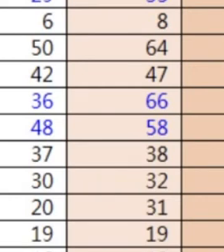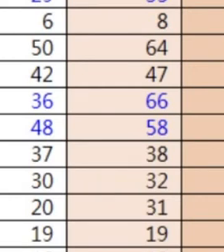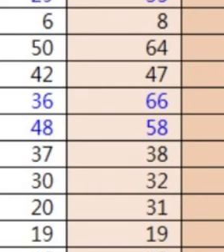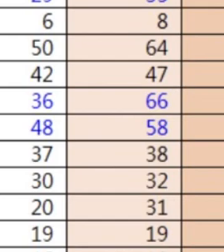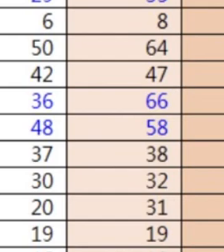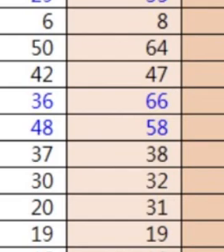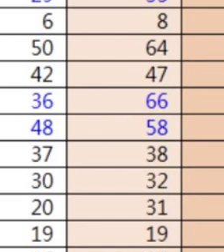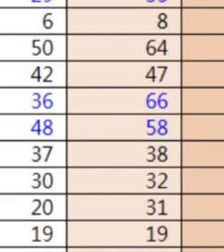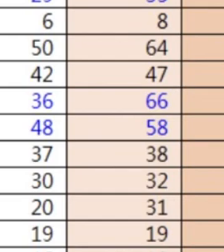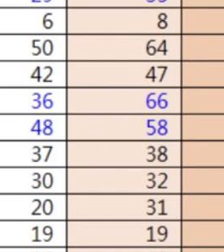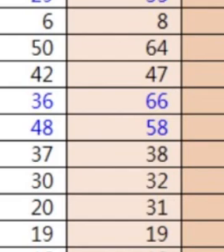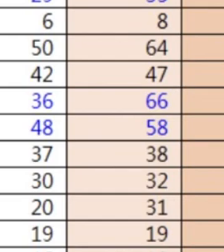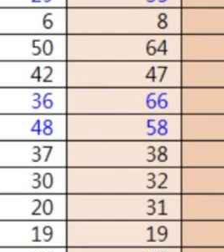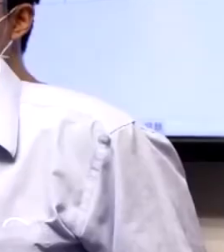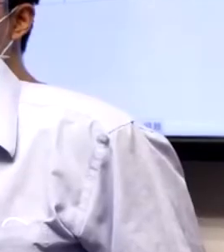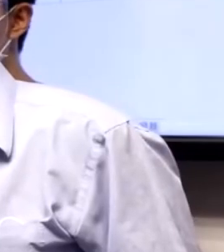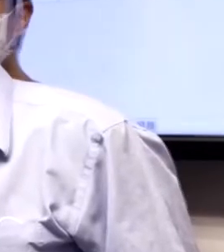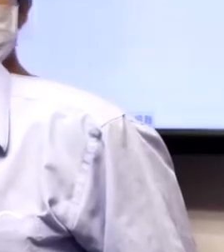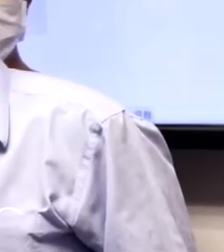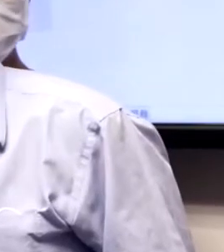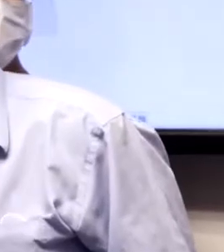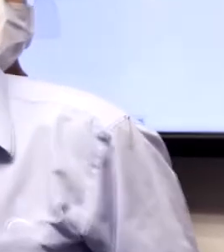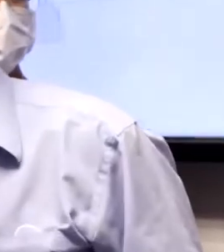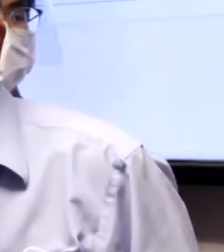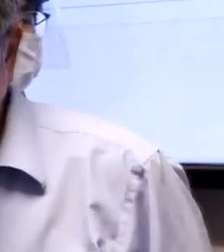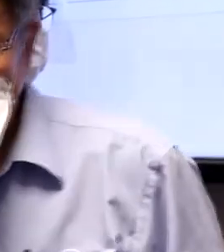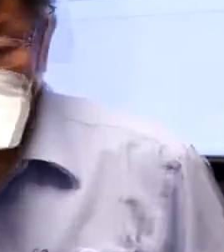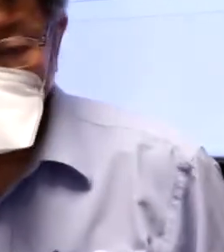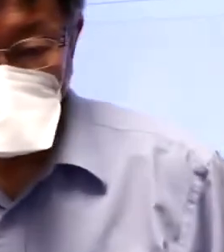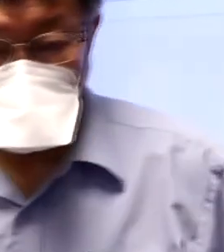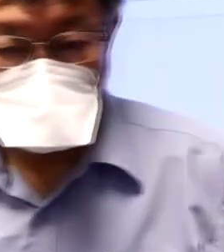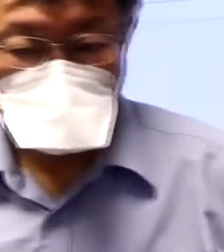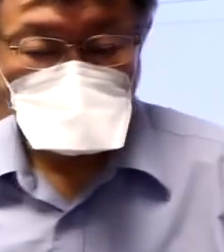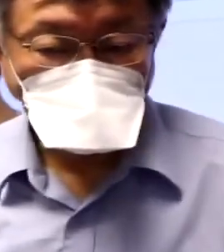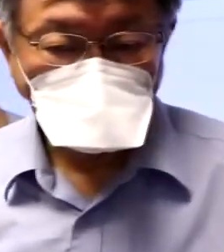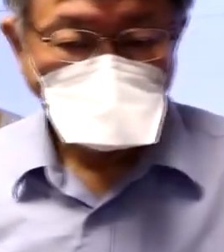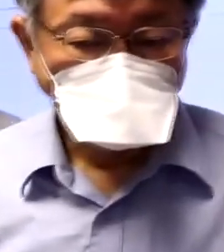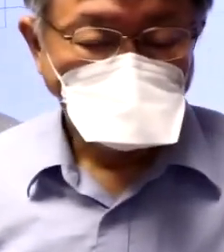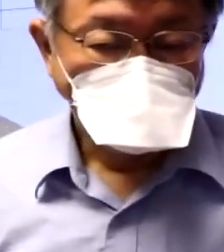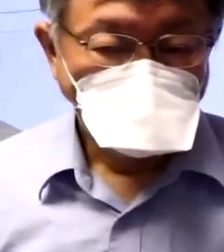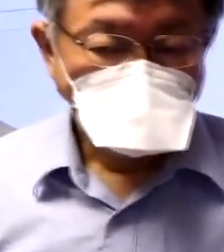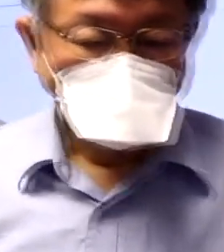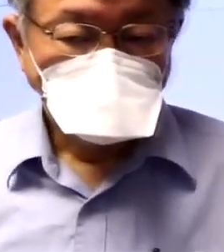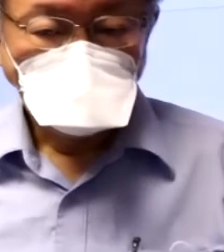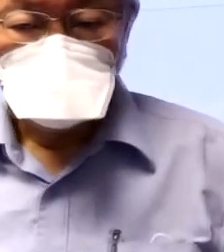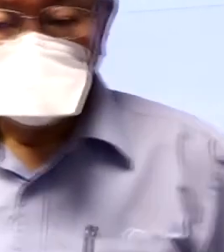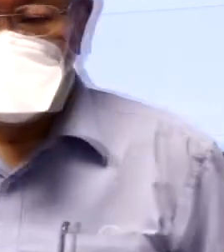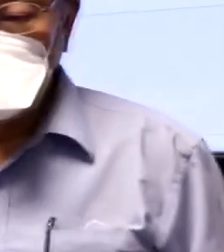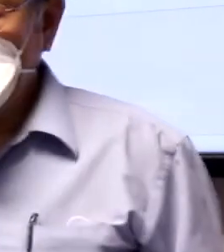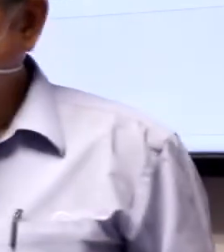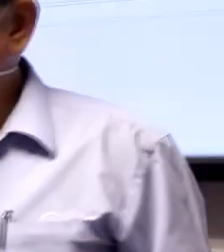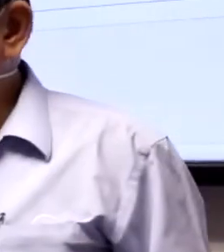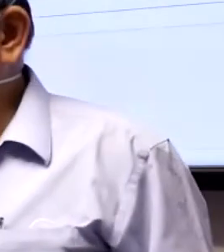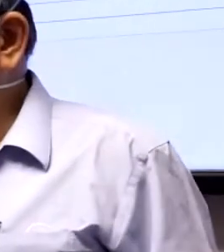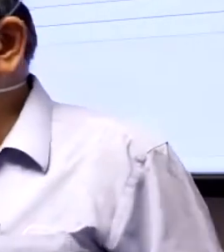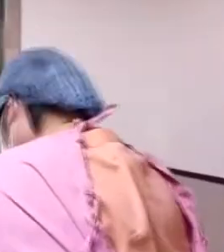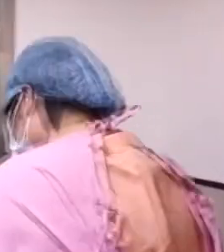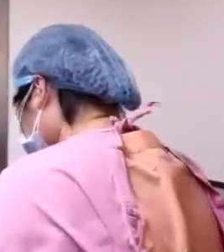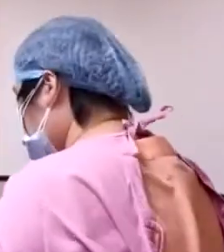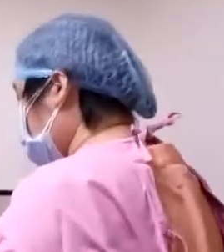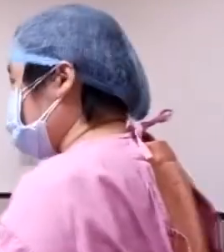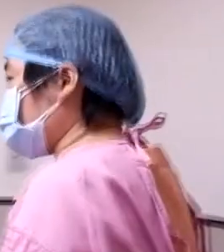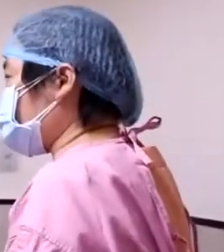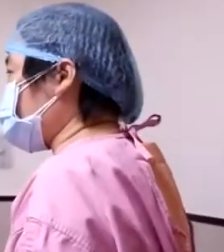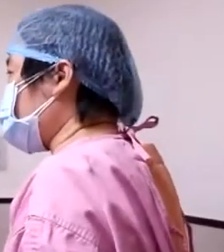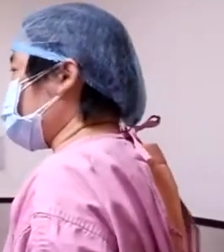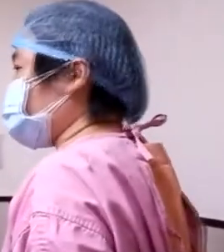加300床左右。 柯文哲表示，医院要临时动员，除了扩充床位，医护人员的训练以及疫苗